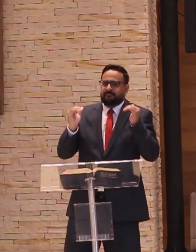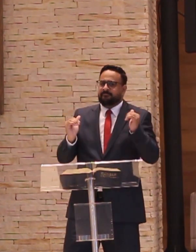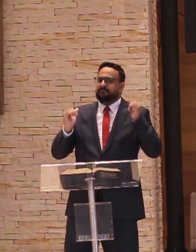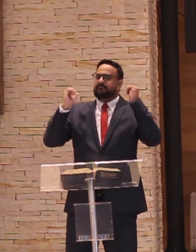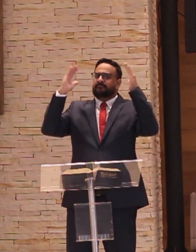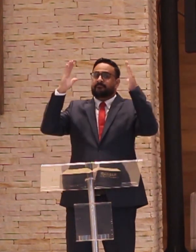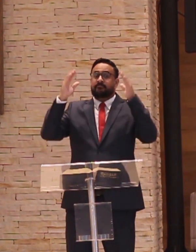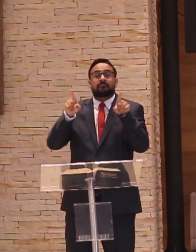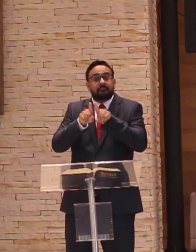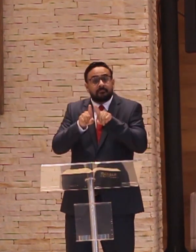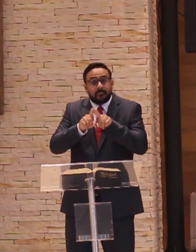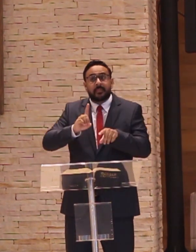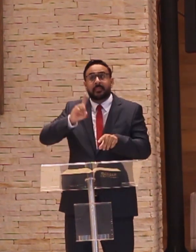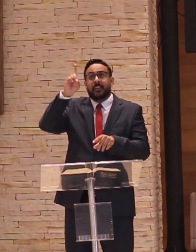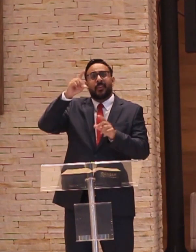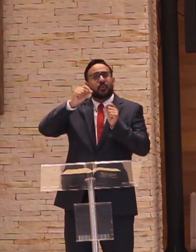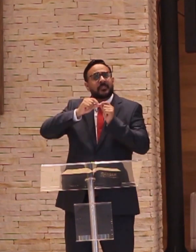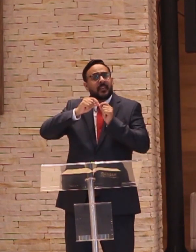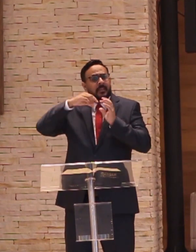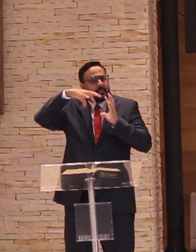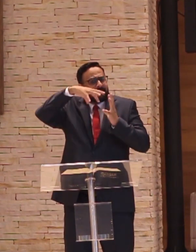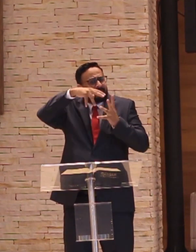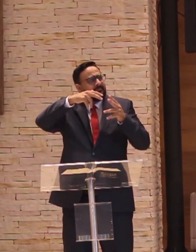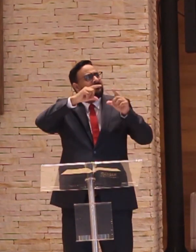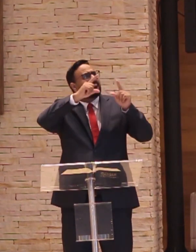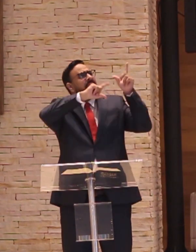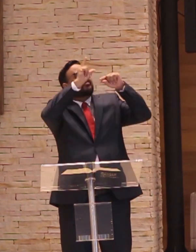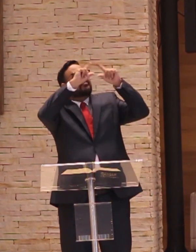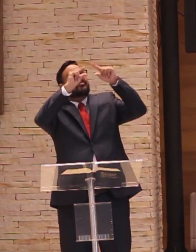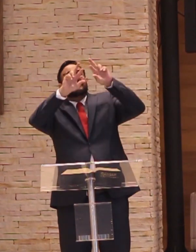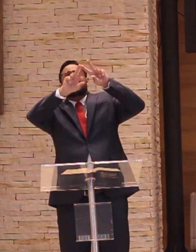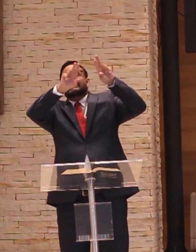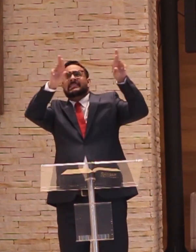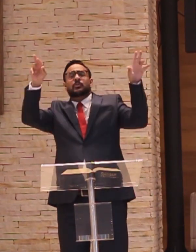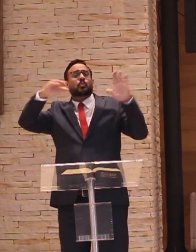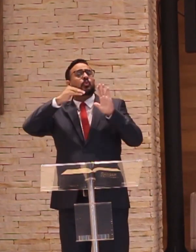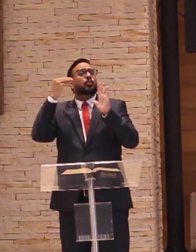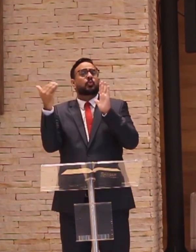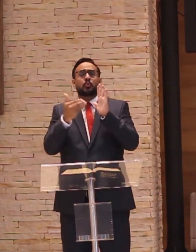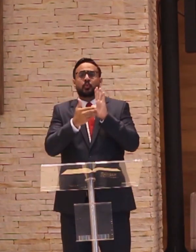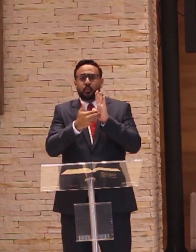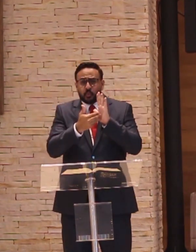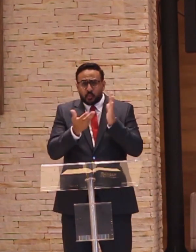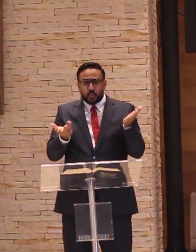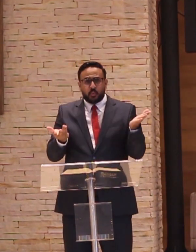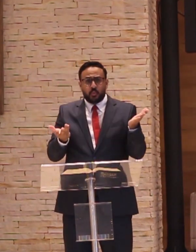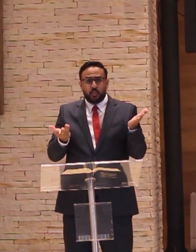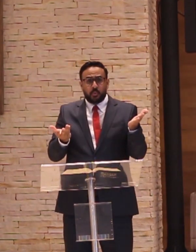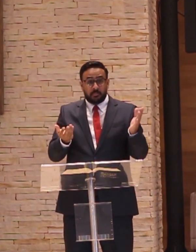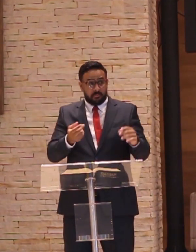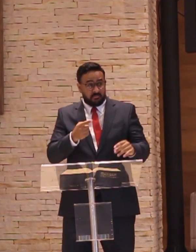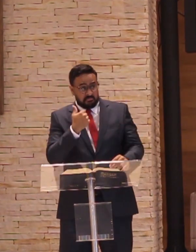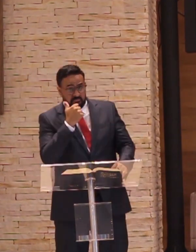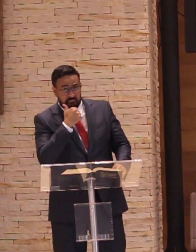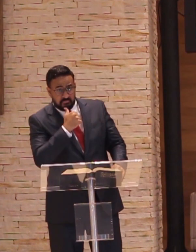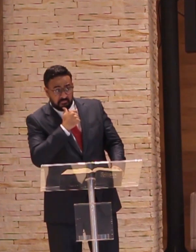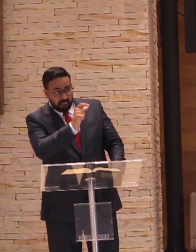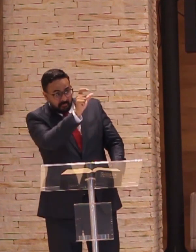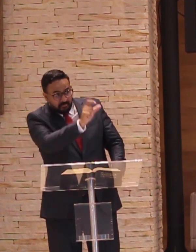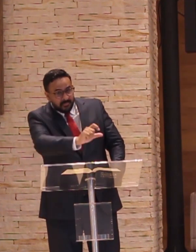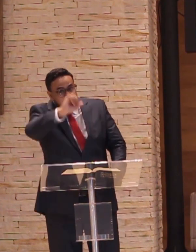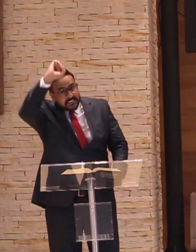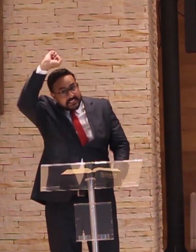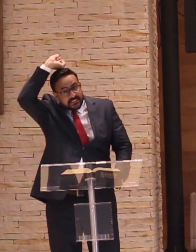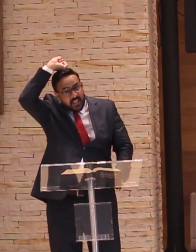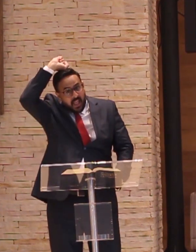feito, porque há limites para o corpo humano. Mas Deus, ele criou o mundo, ele fez as estrelas, o universo.